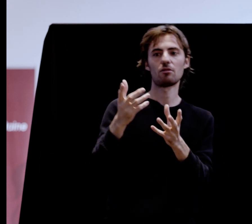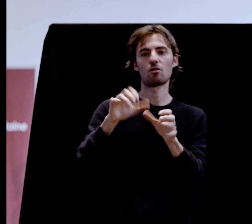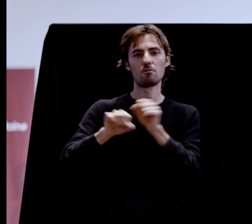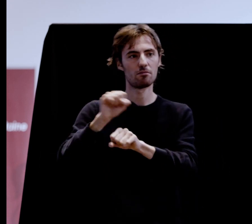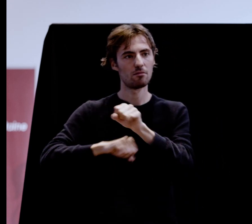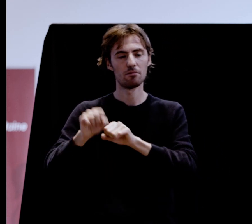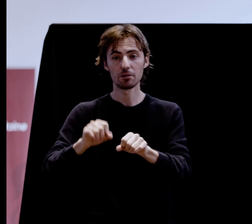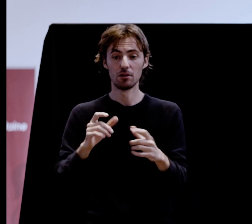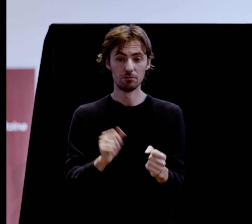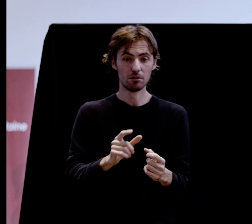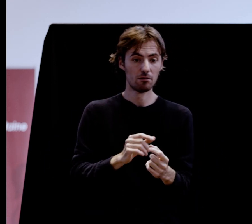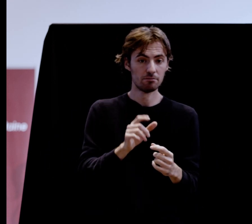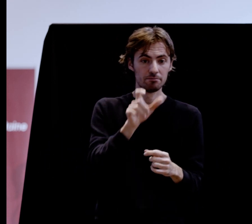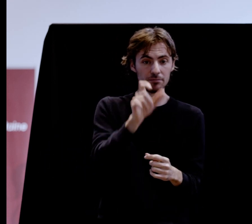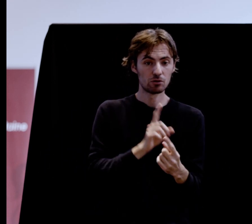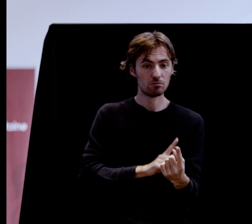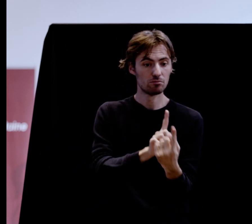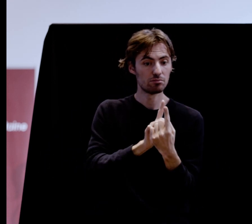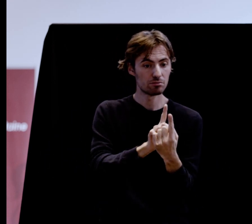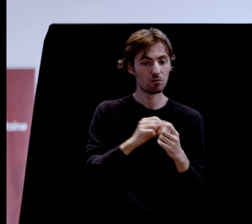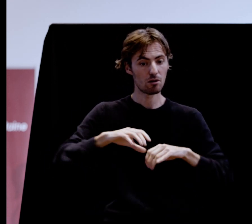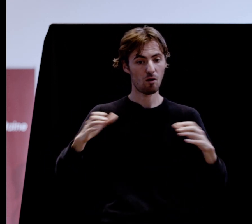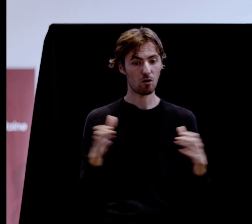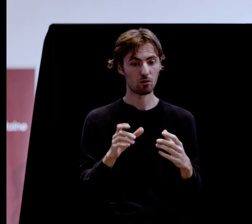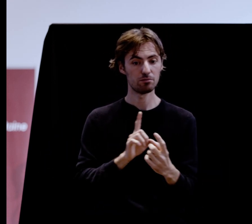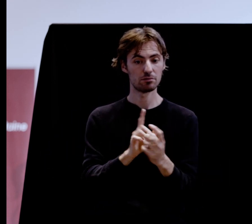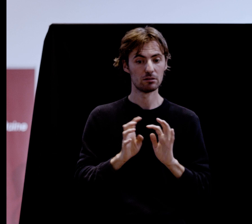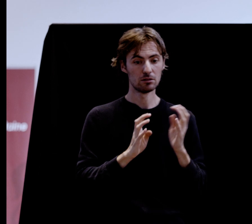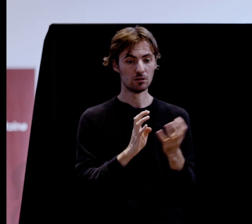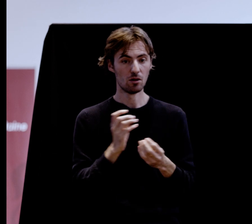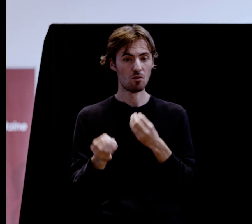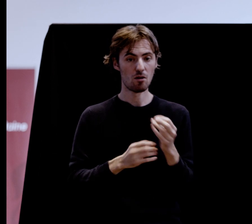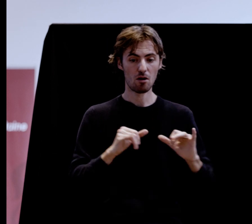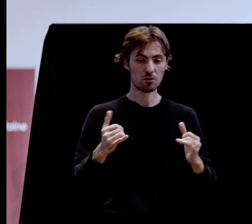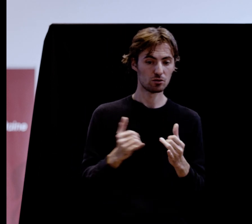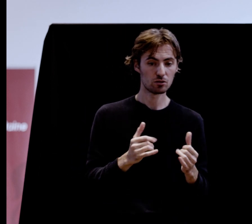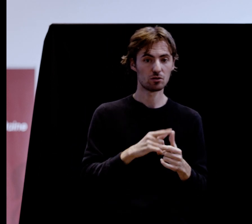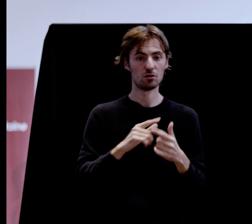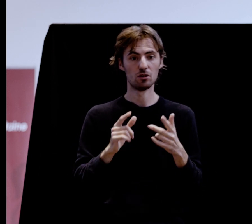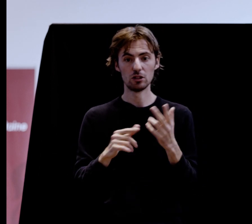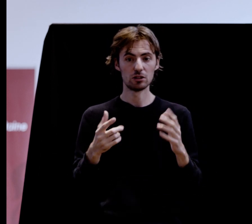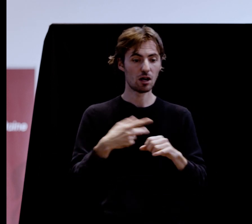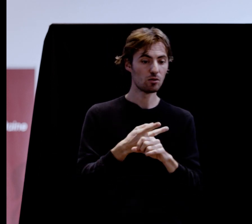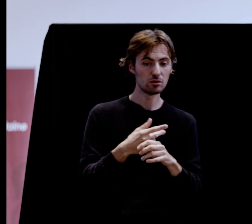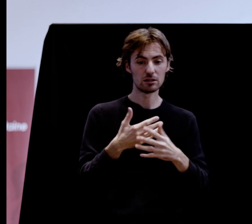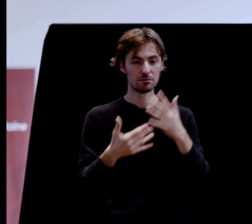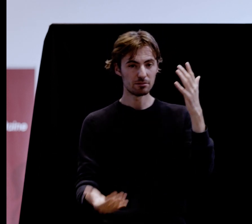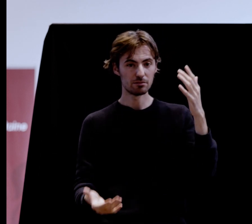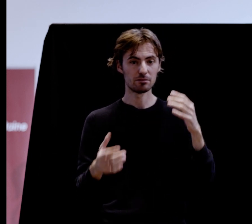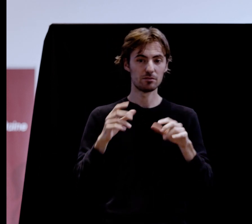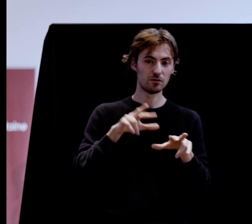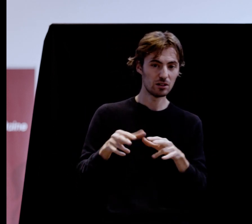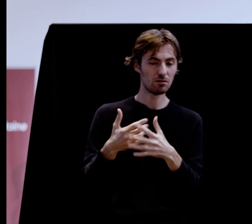des sessions individuelles, ça peut être des sessions en groupe, par des jeux, et il existe plein de supports physiques ou numériques maintenant.